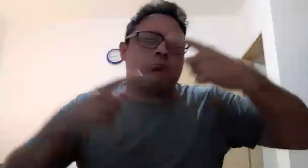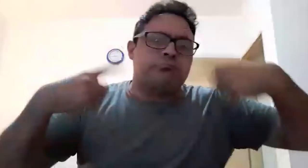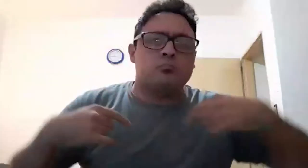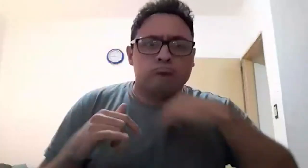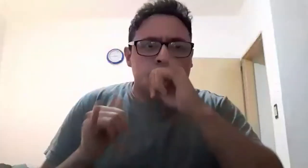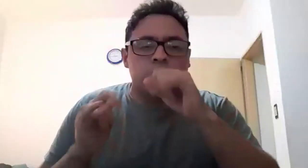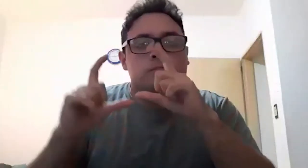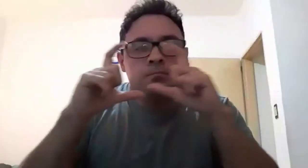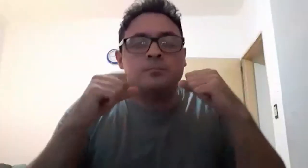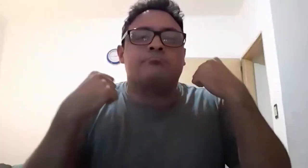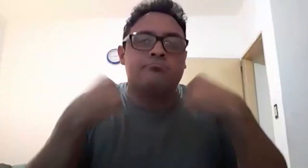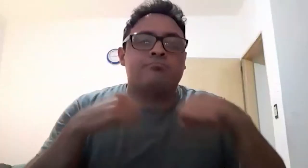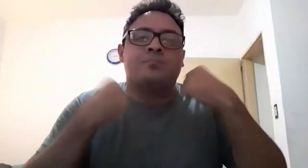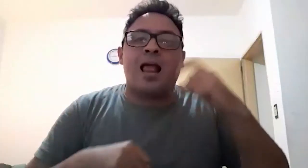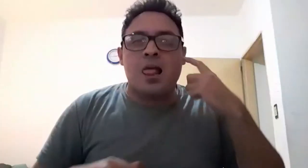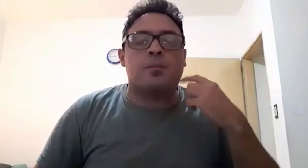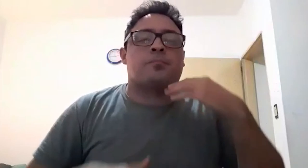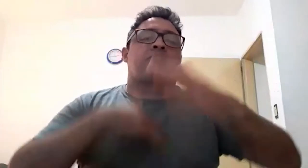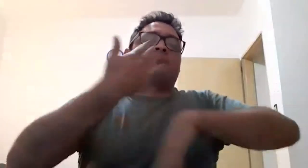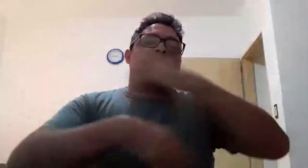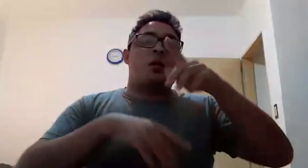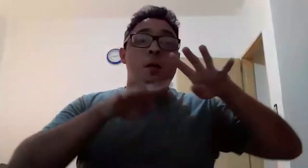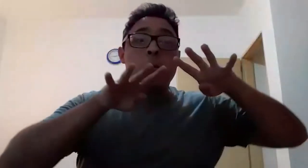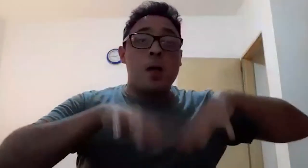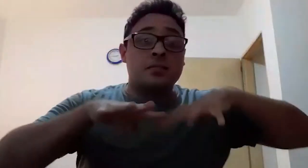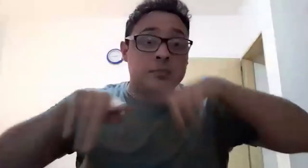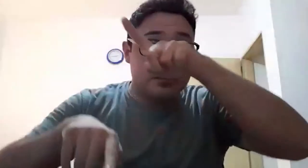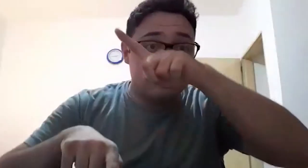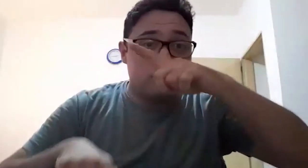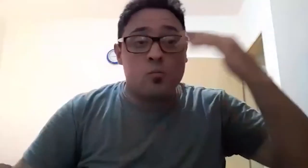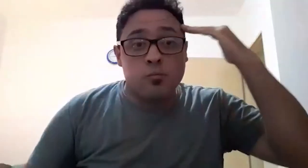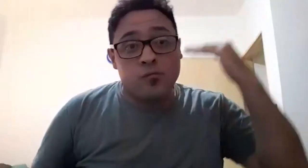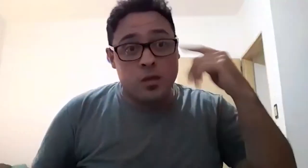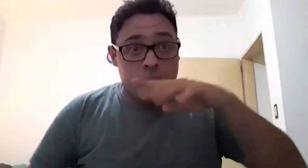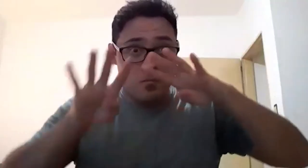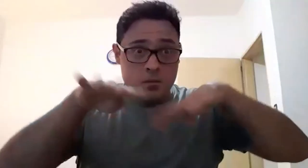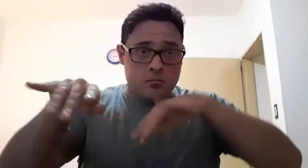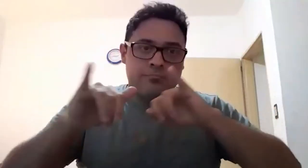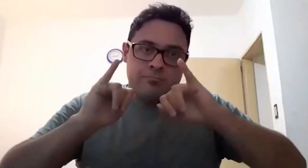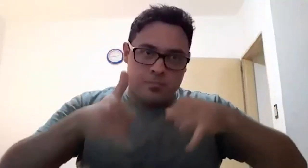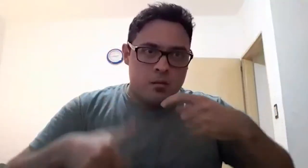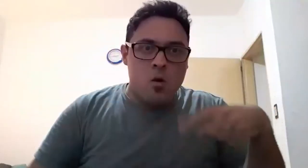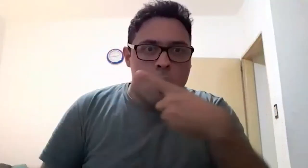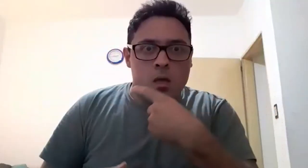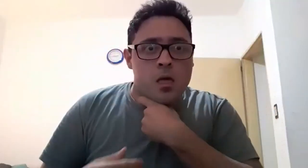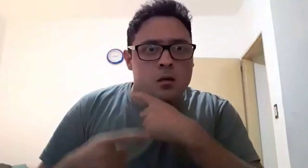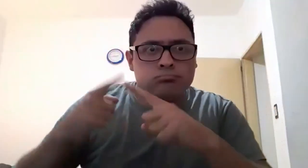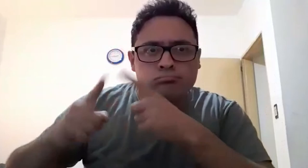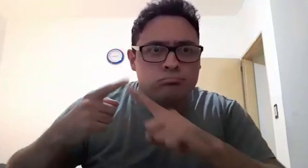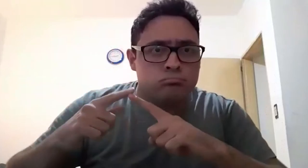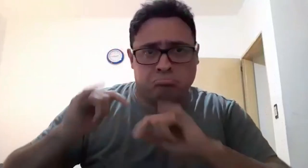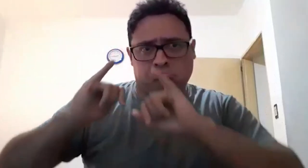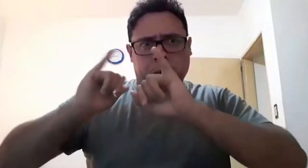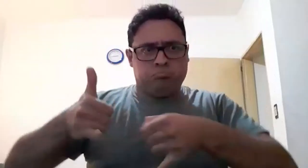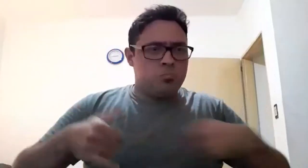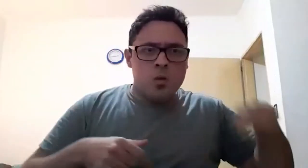cámara aprendimos un montón de cosas, sacamos fotos, practicamos. Y después pasó el tiempo y se hizo la